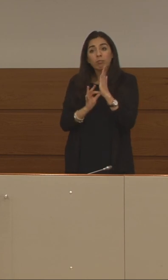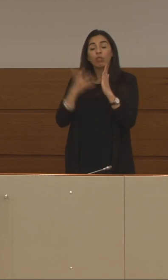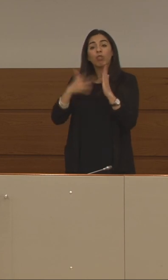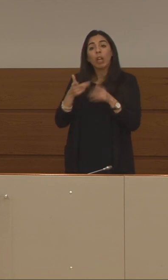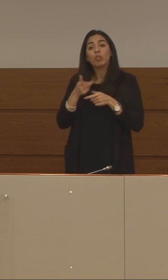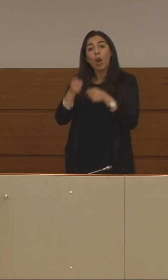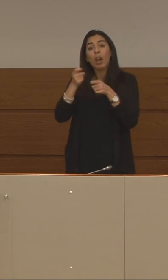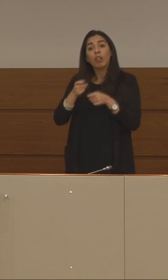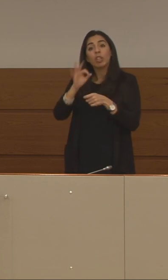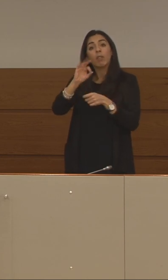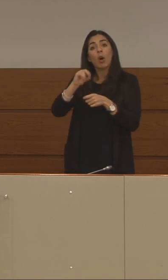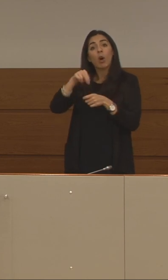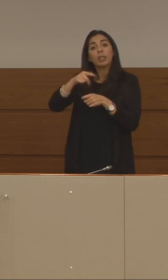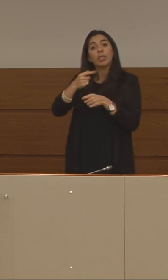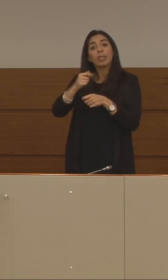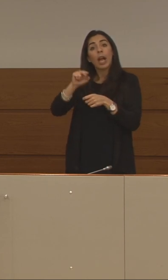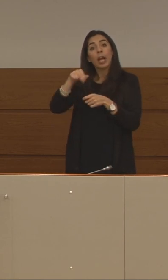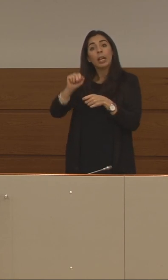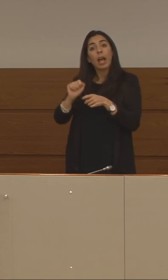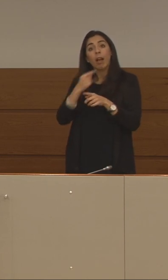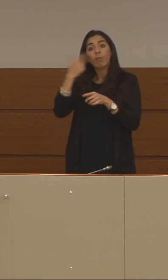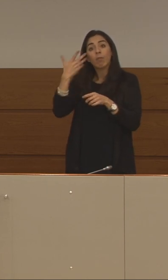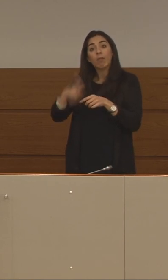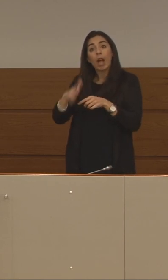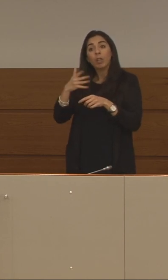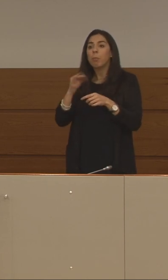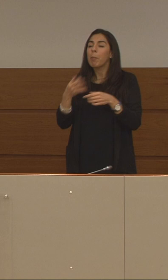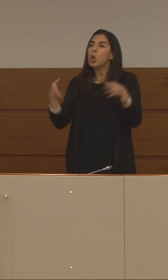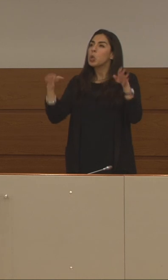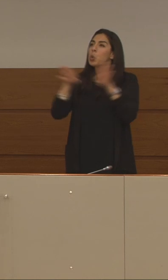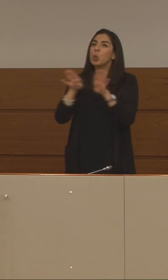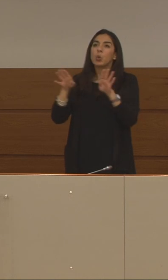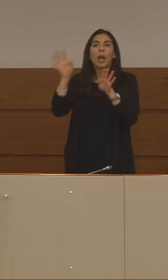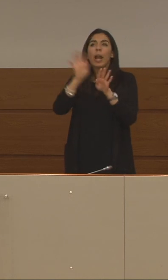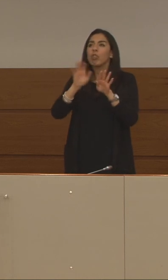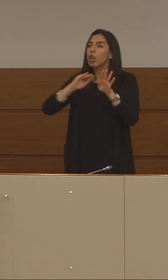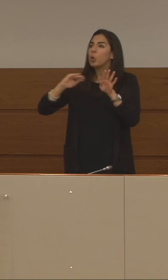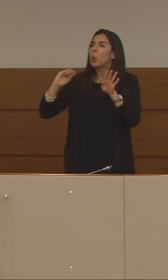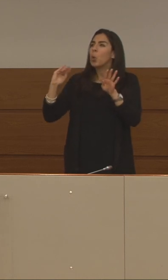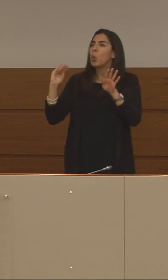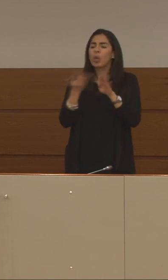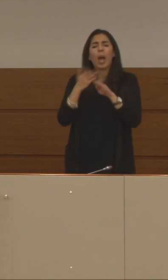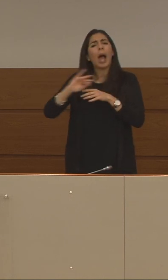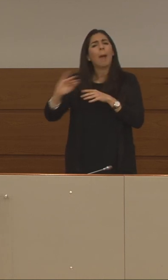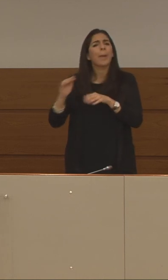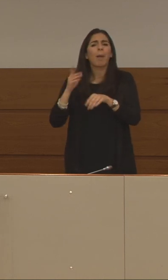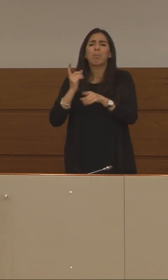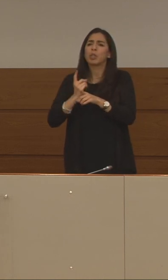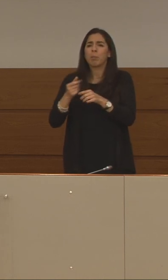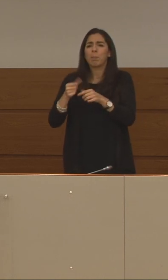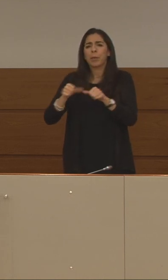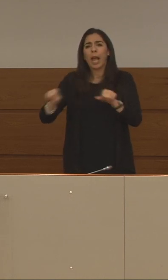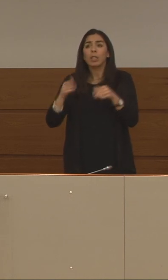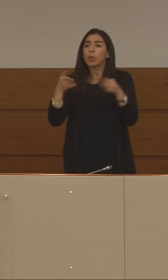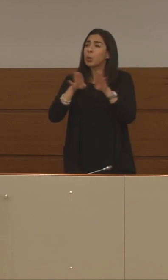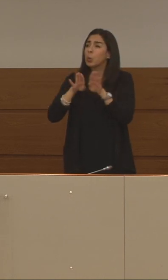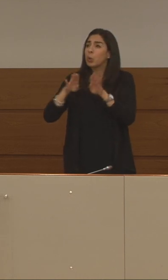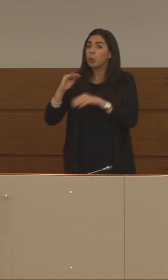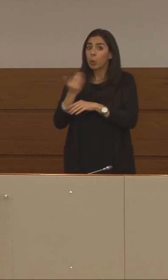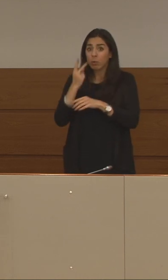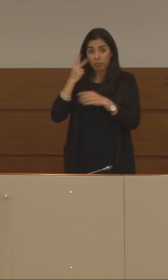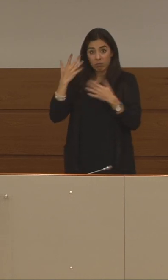cioè la chiusura di tutta la regione tranne i servizi essenziali l'altra questione che volevo chiederle che da